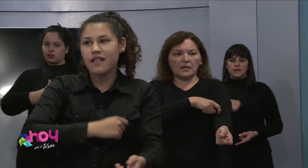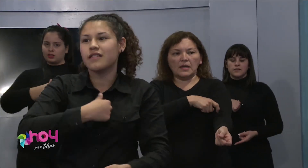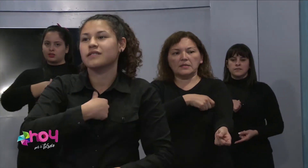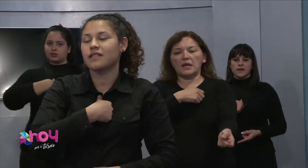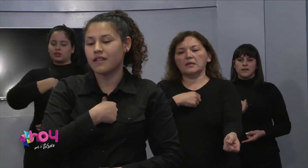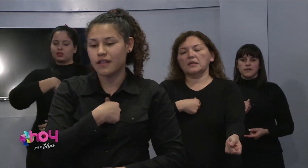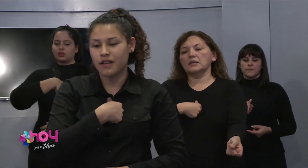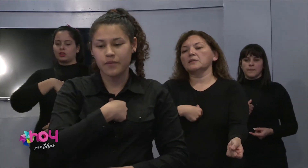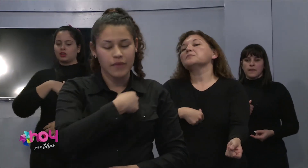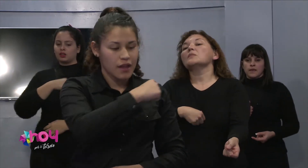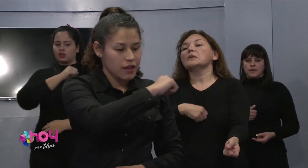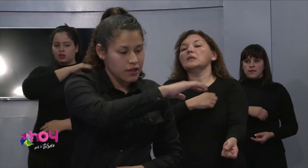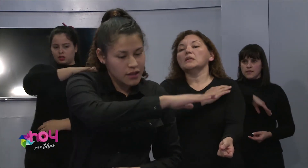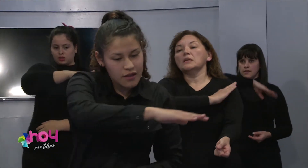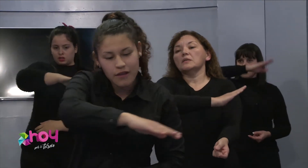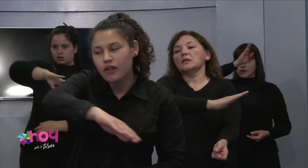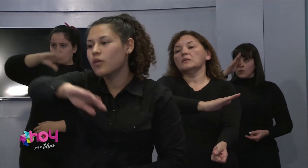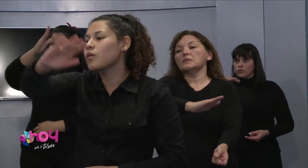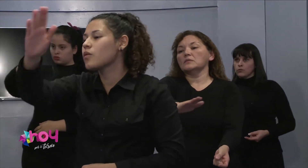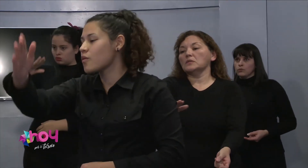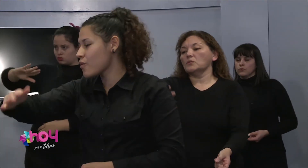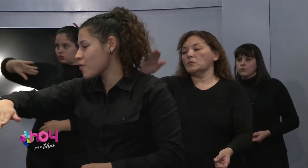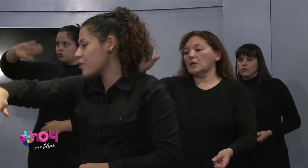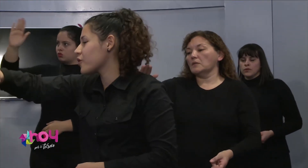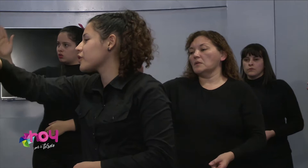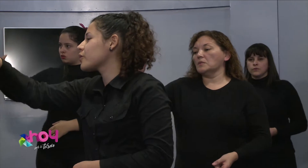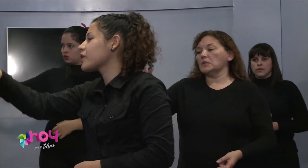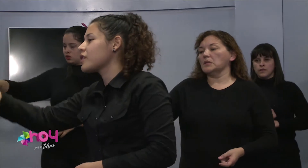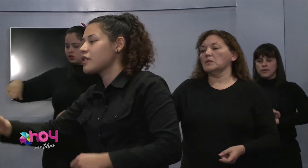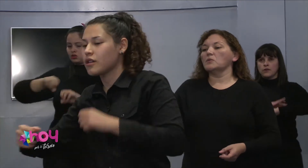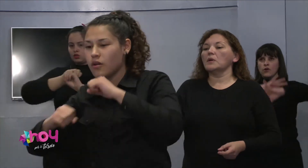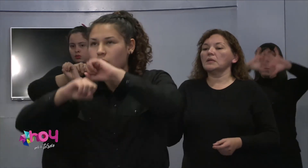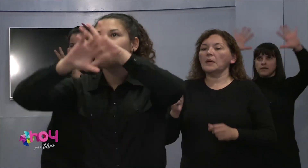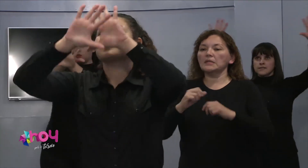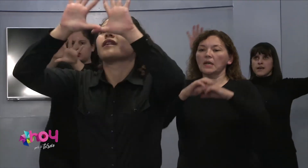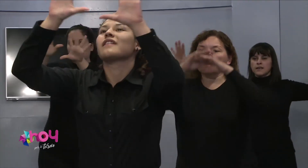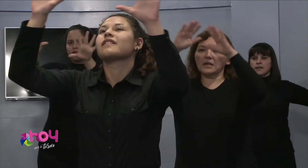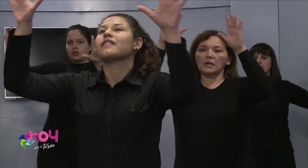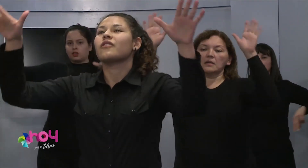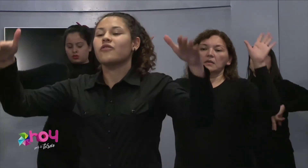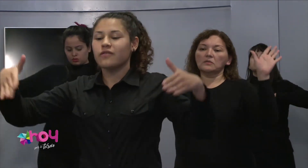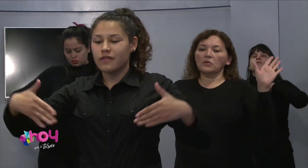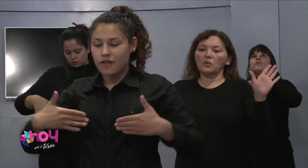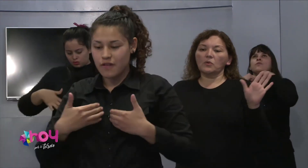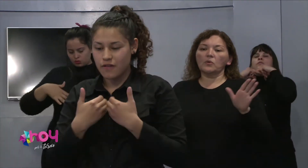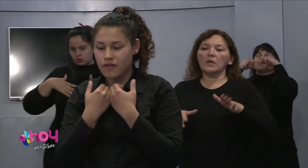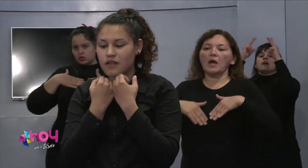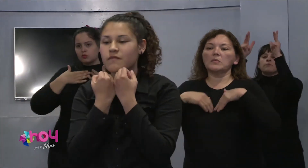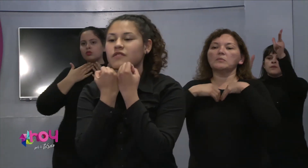la sangre y al conjuro de tu lírico paisaje, con toda mi